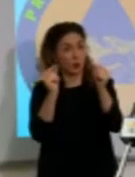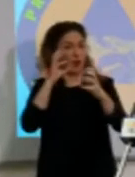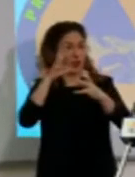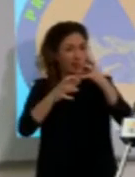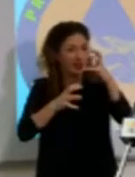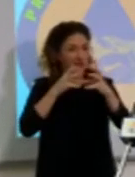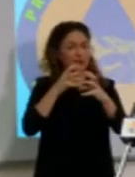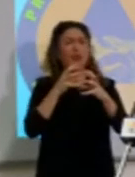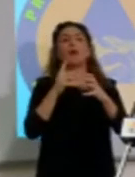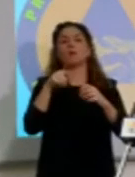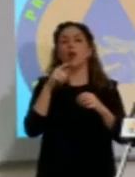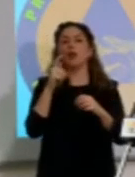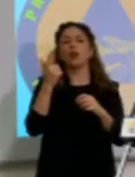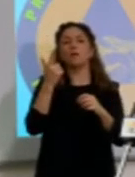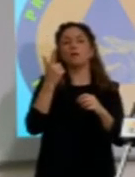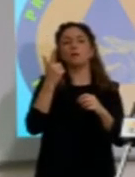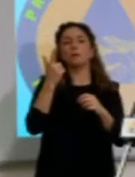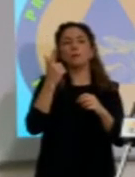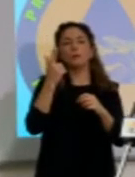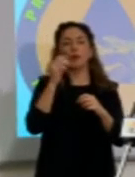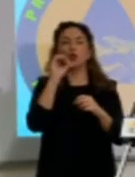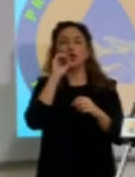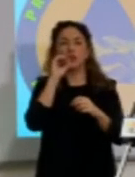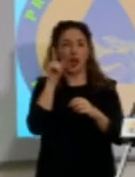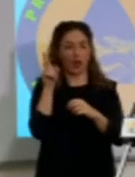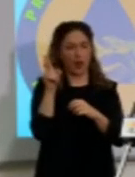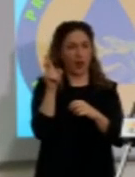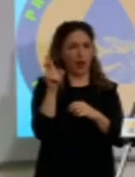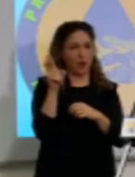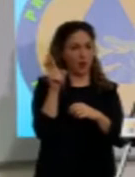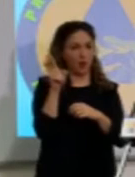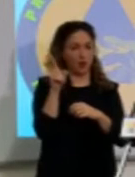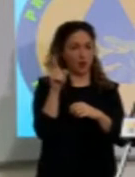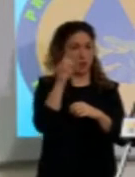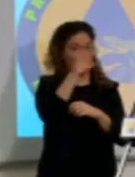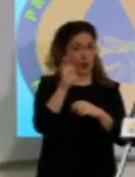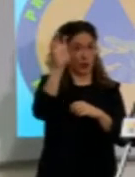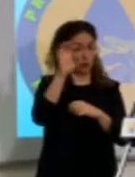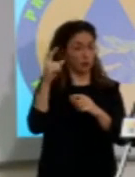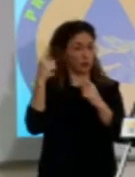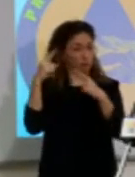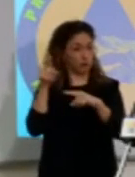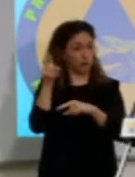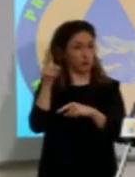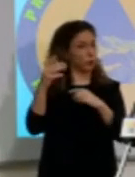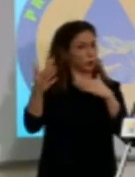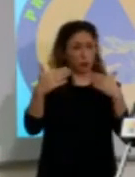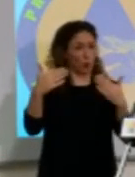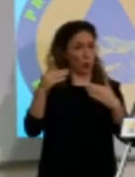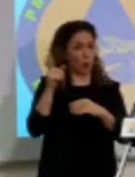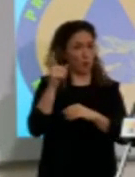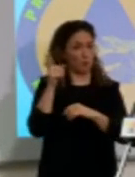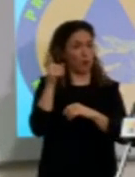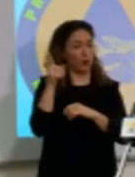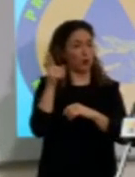novità ha affermato ancora il governatore nelle prossime ore cercheremo di capire quali notizie ci saranno la prima di tutto viene la saluto poi